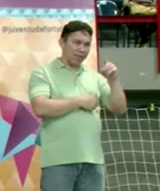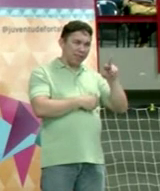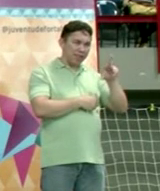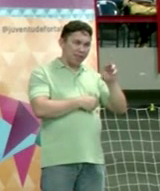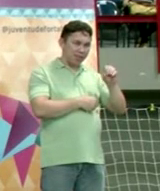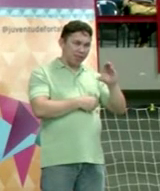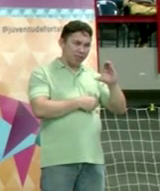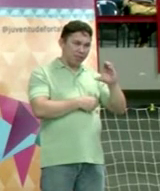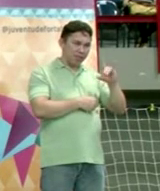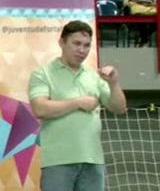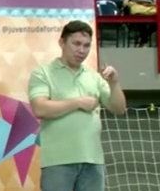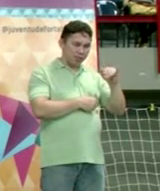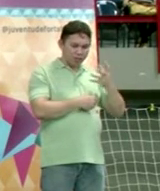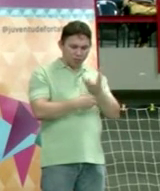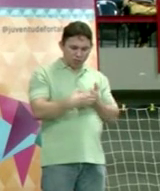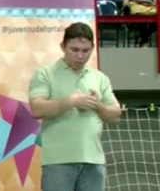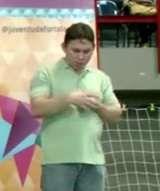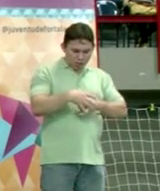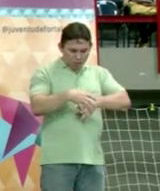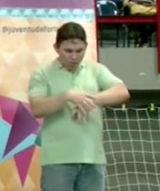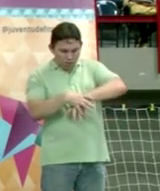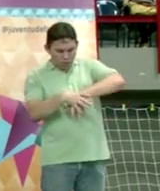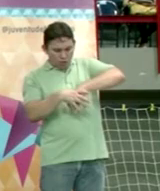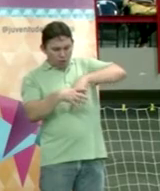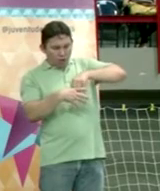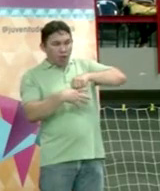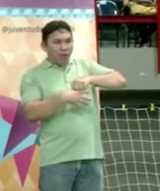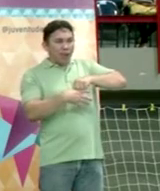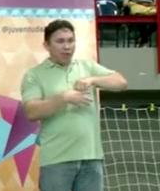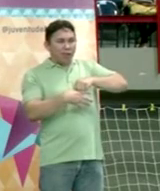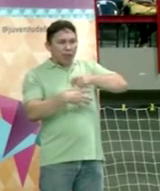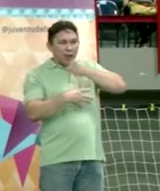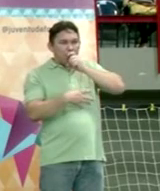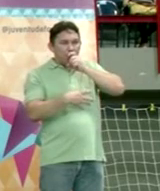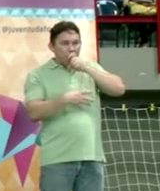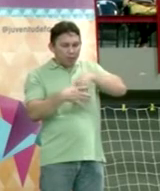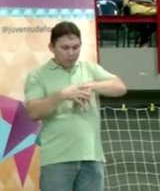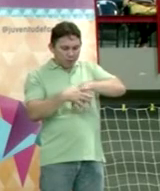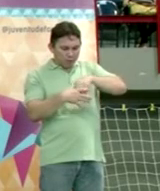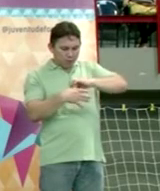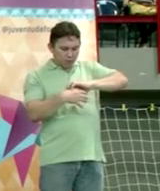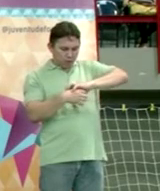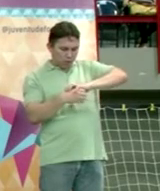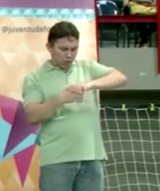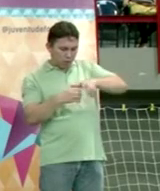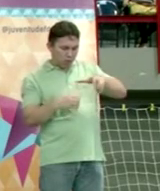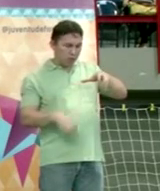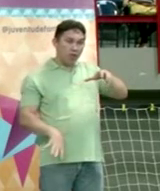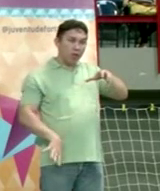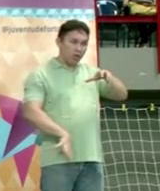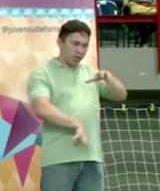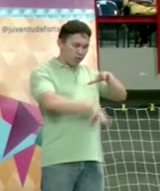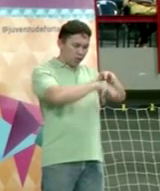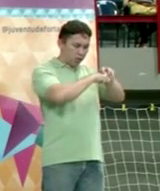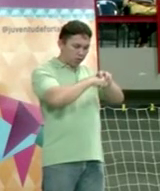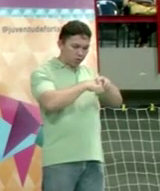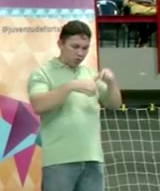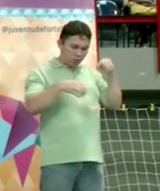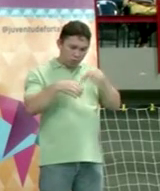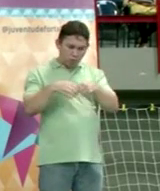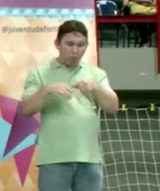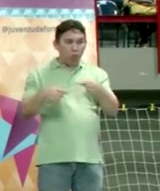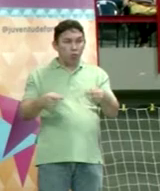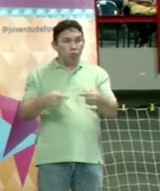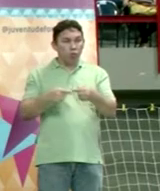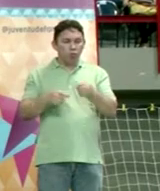vai puxar toda a umidade que entrou. Quando você retira a umidade, você facilita um grande